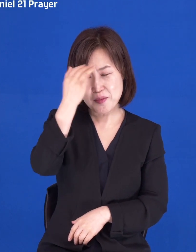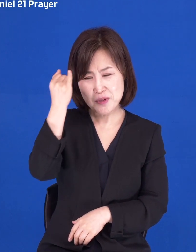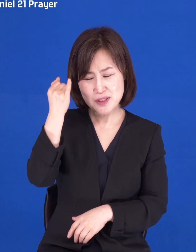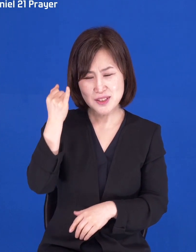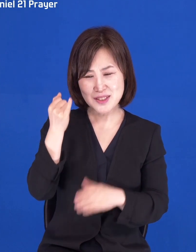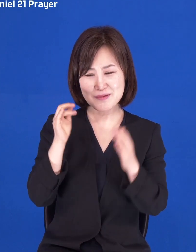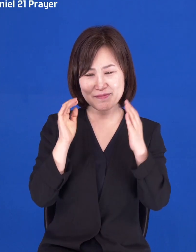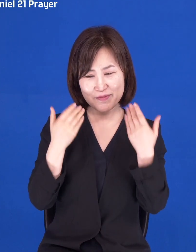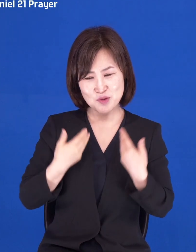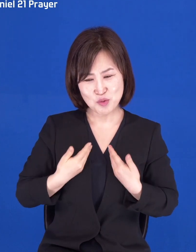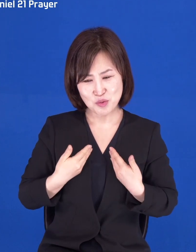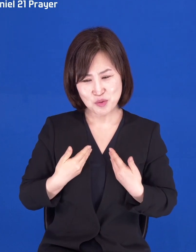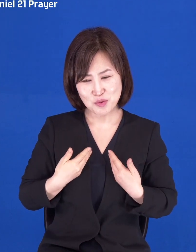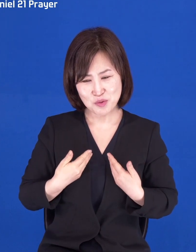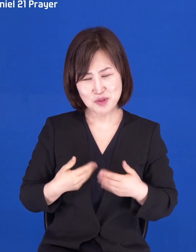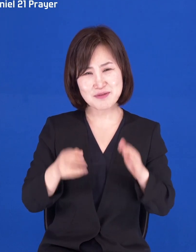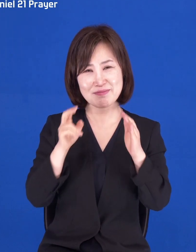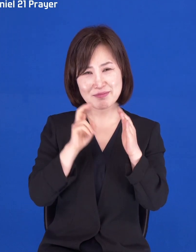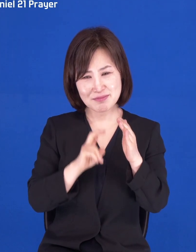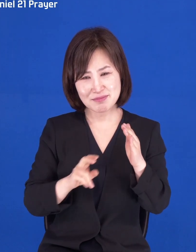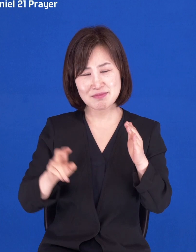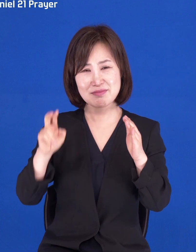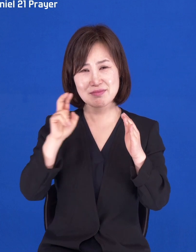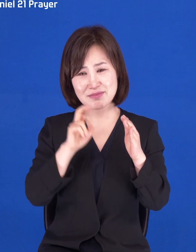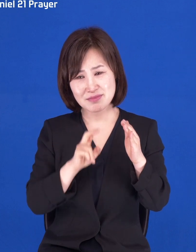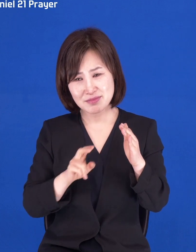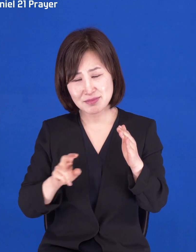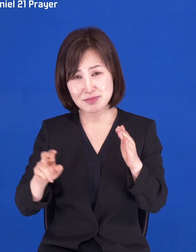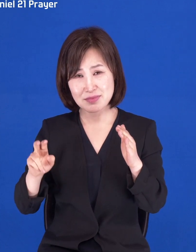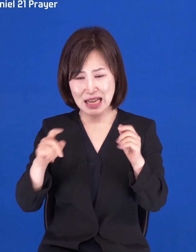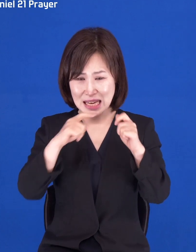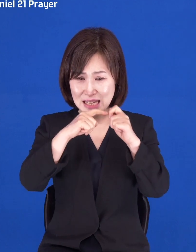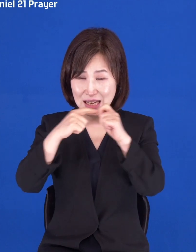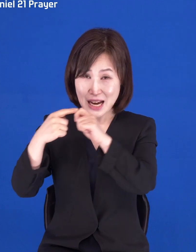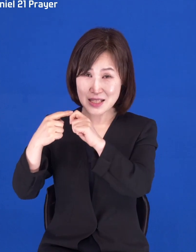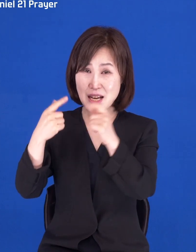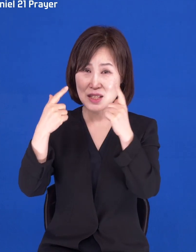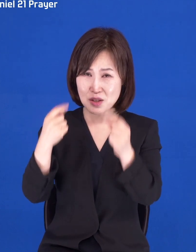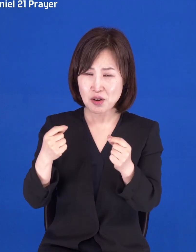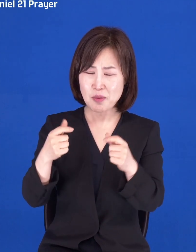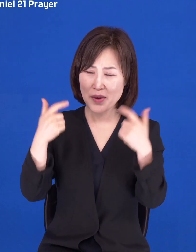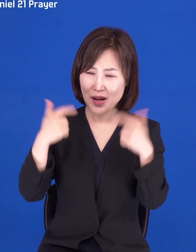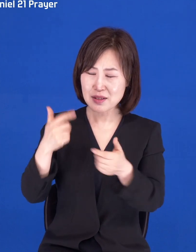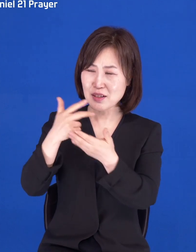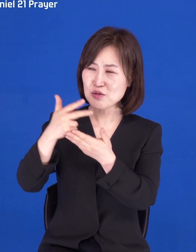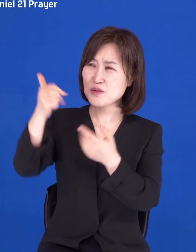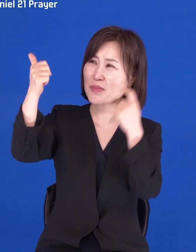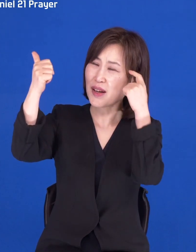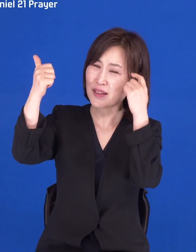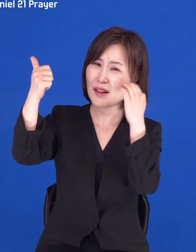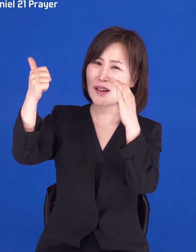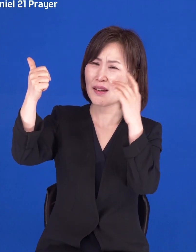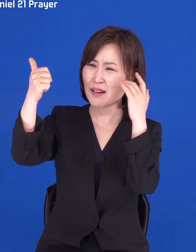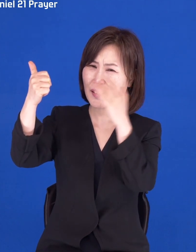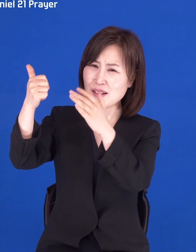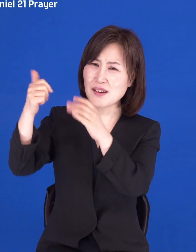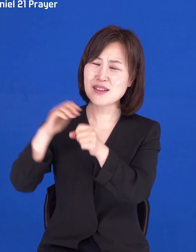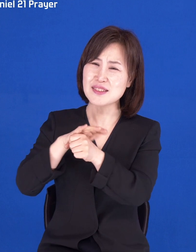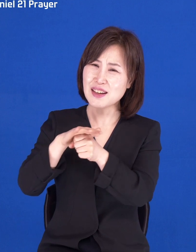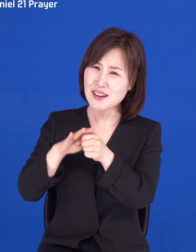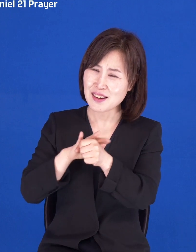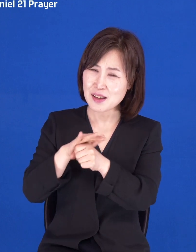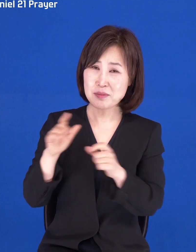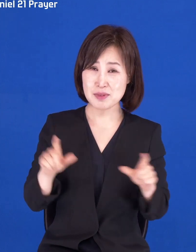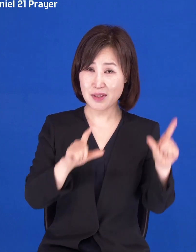할머니는 찬송가의 가사말처럼 늘 주님만을 의지하고 사랑하며 사셨습니다.